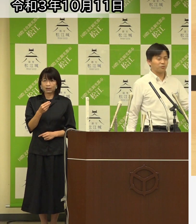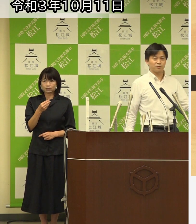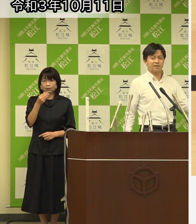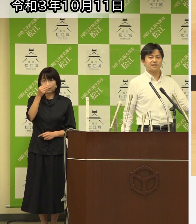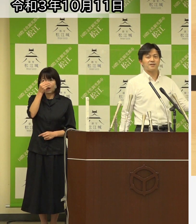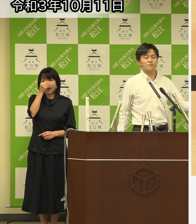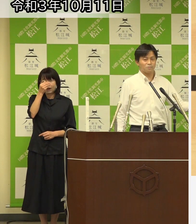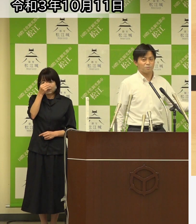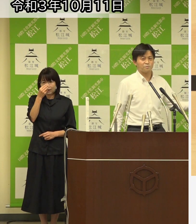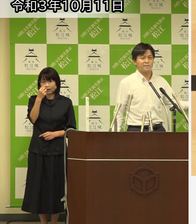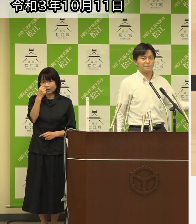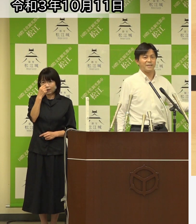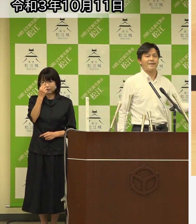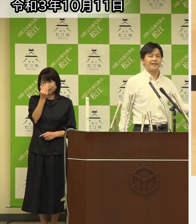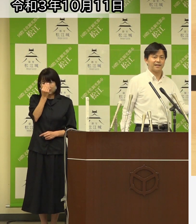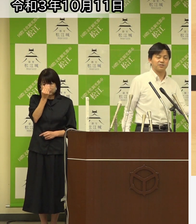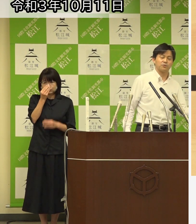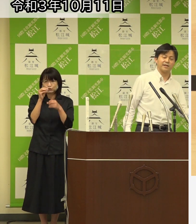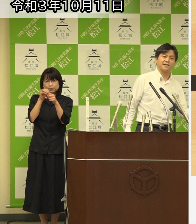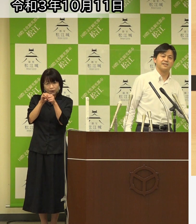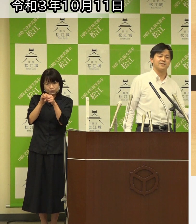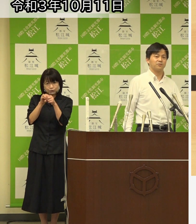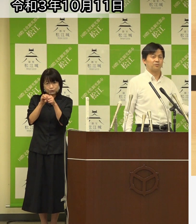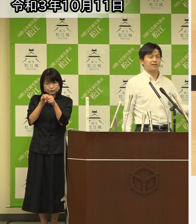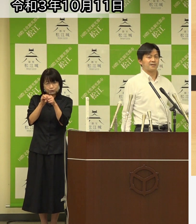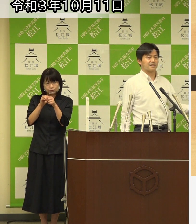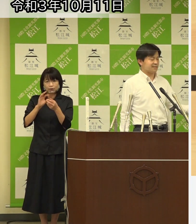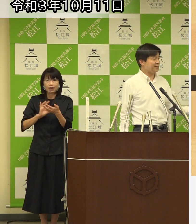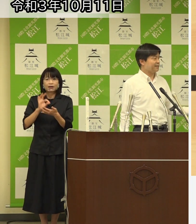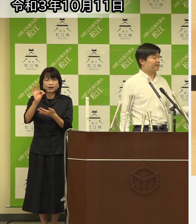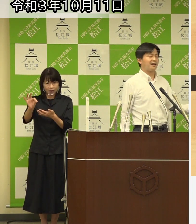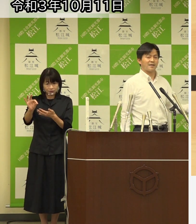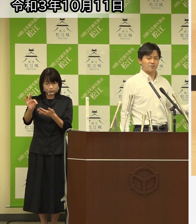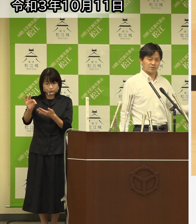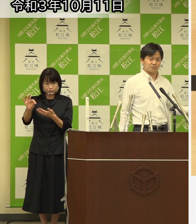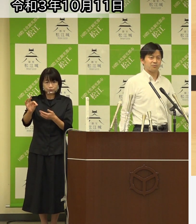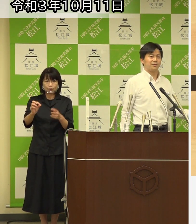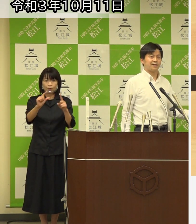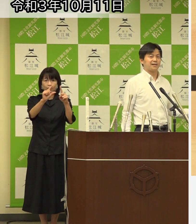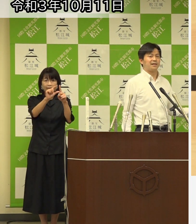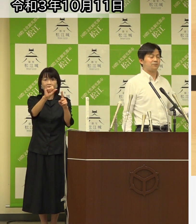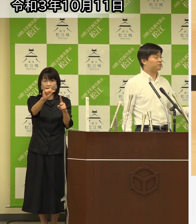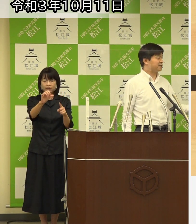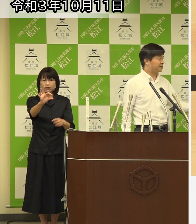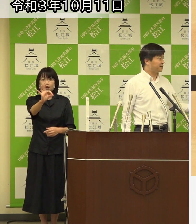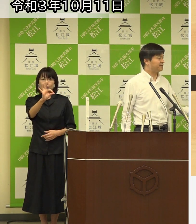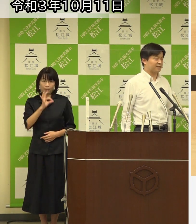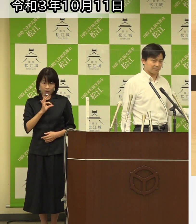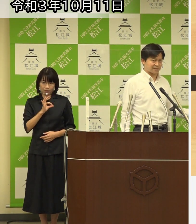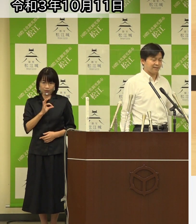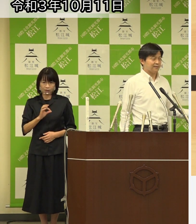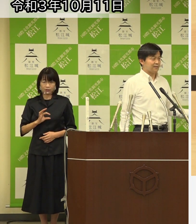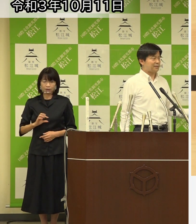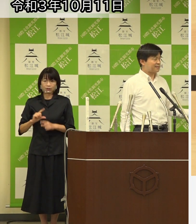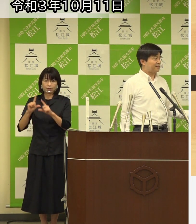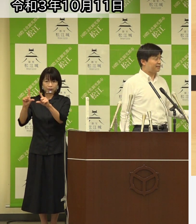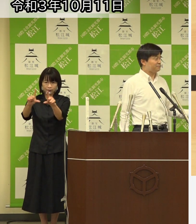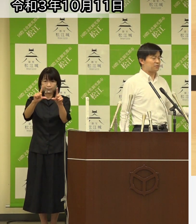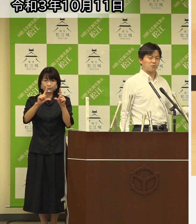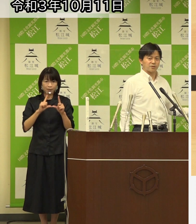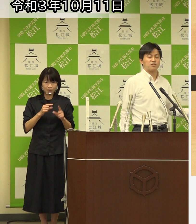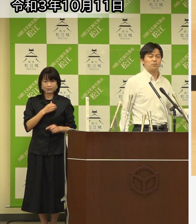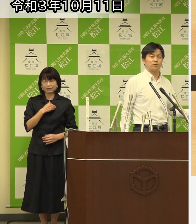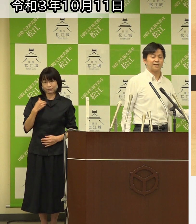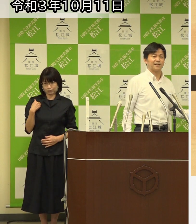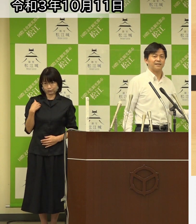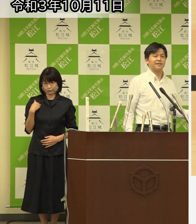ふうに入力していただくと、それに AI が自動で返信するような形で手がかりとなるような回答をさせていただきます。またさらに